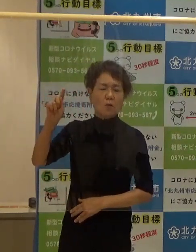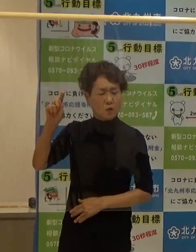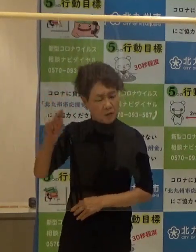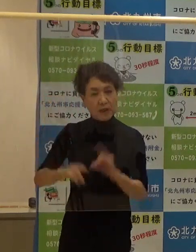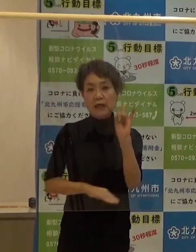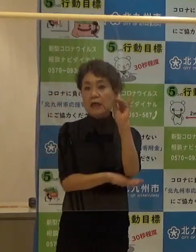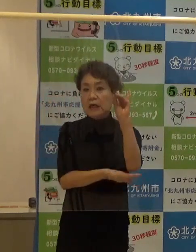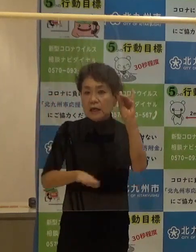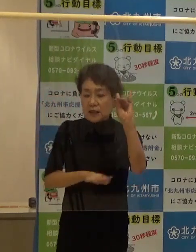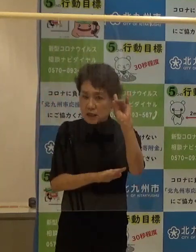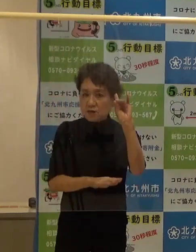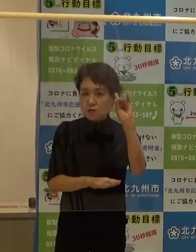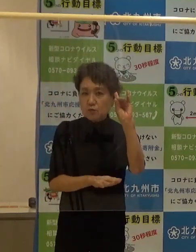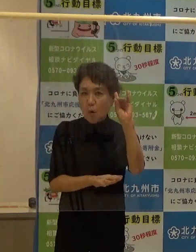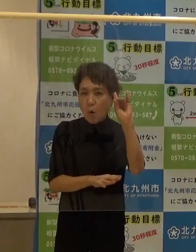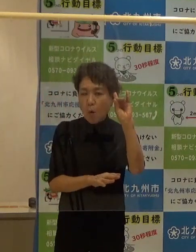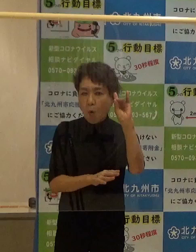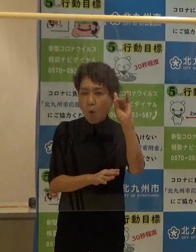準を出すということが